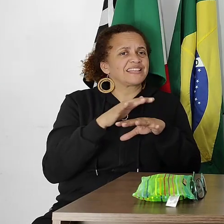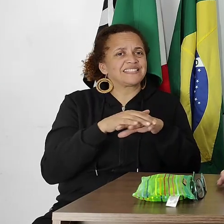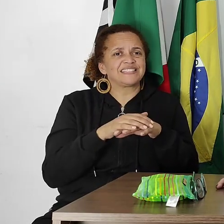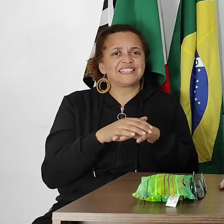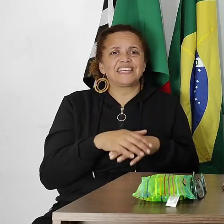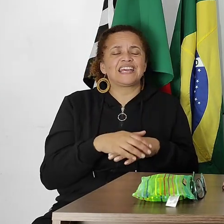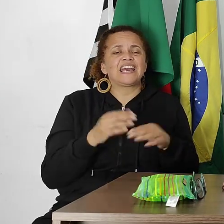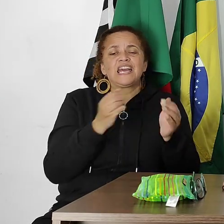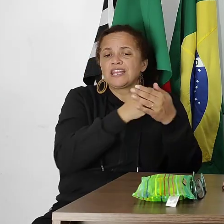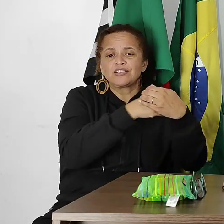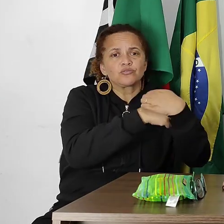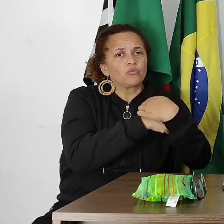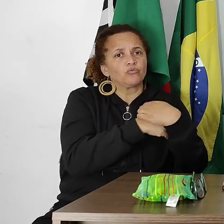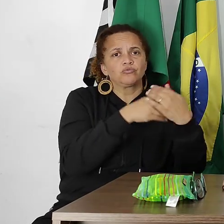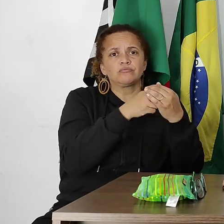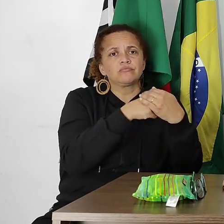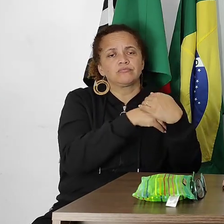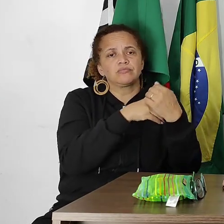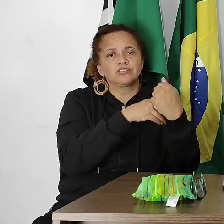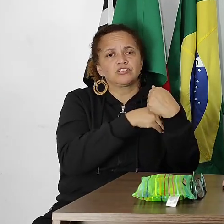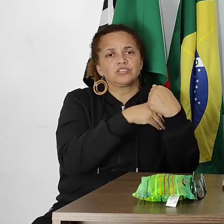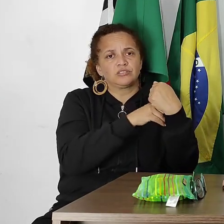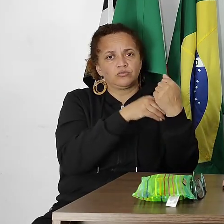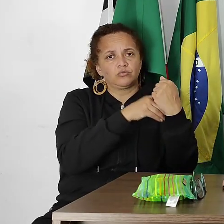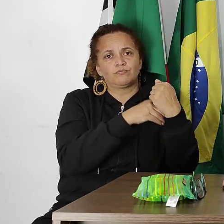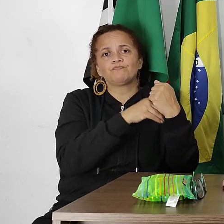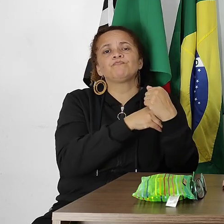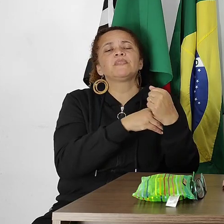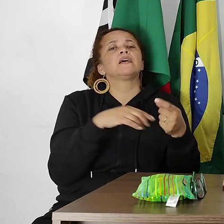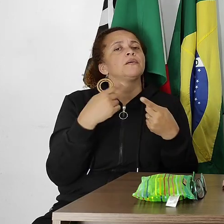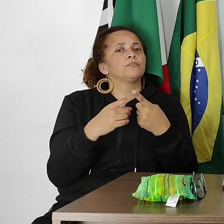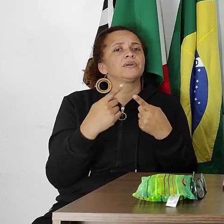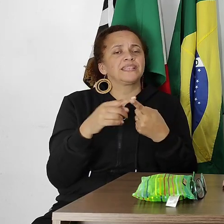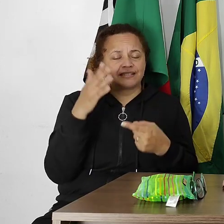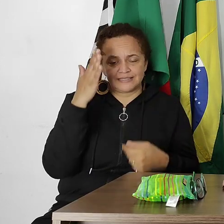deixava eu perceber nada. Porque ele já sabia, né,